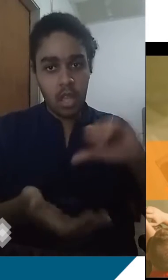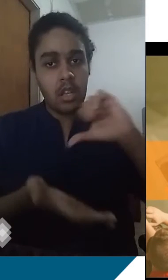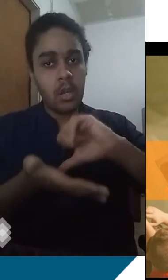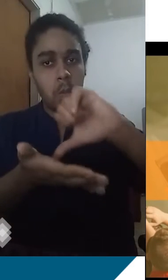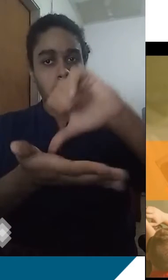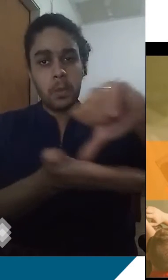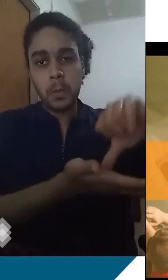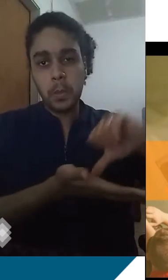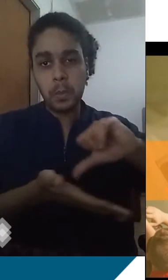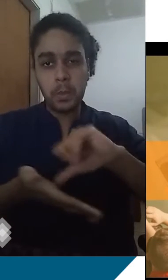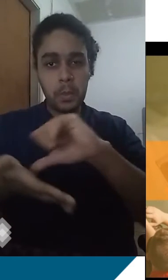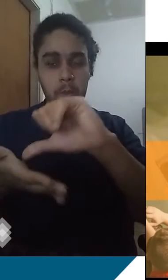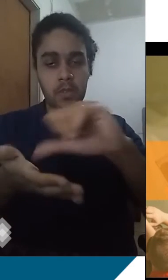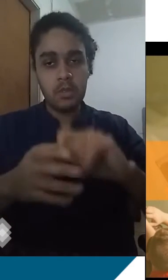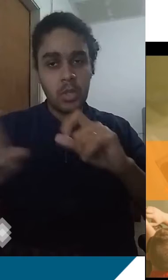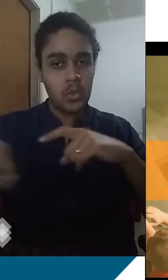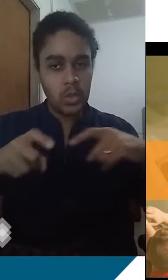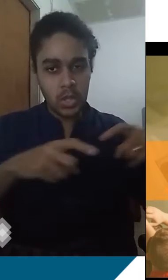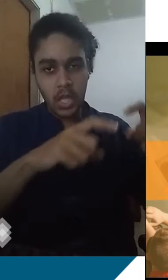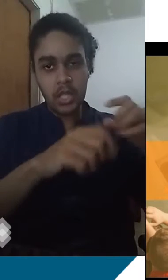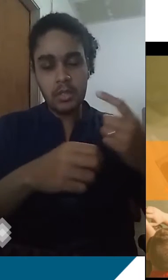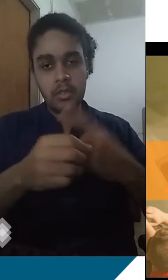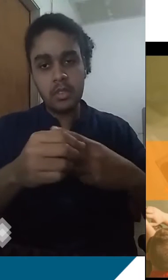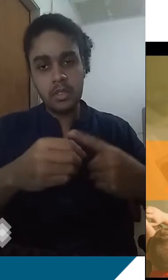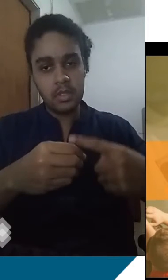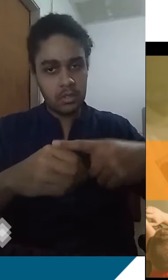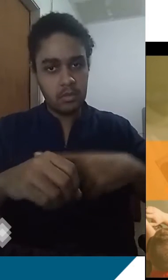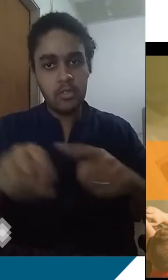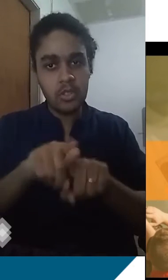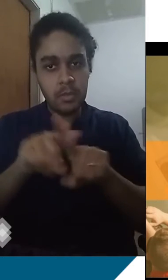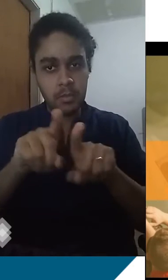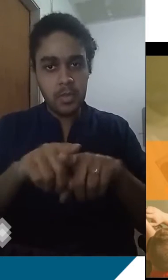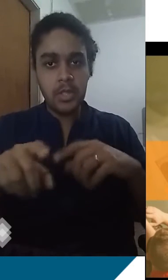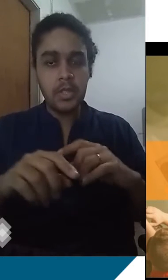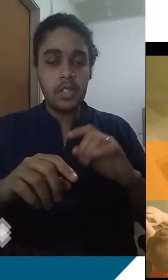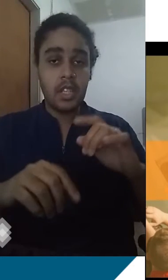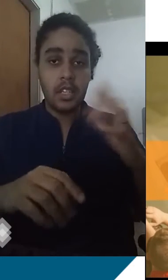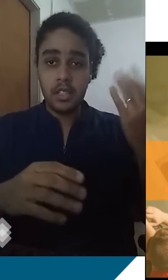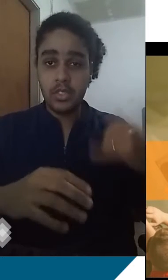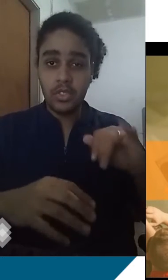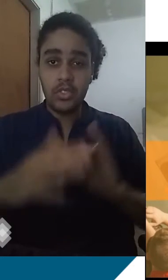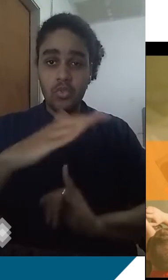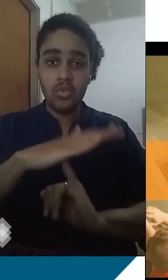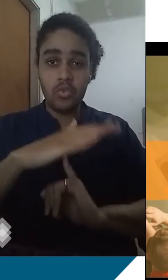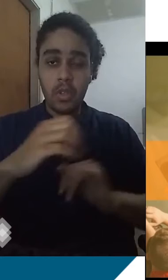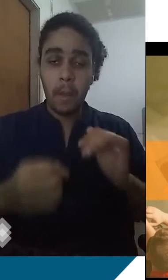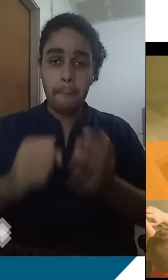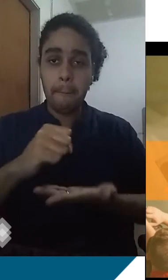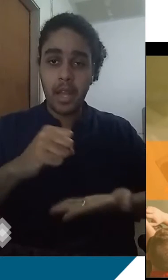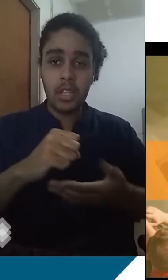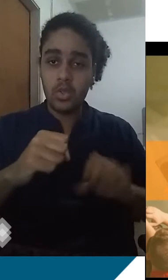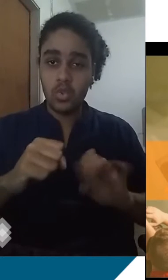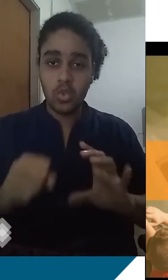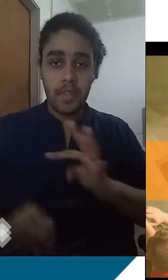outras cidades, outros municípios do estado do Rio, no interior. Outras instituições que eram tradicionalmente, né, instituições de educação